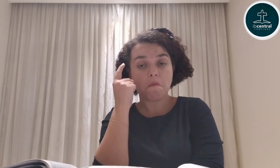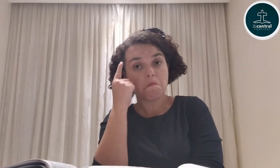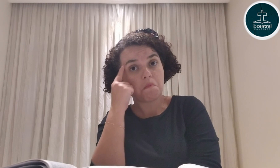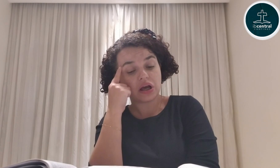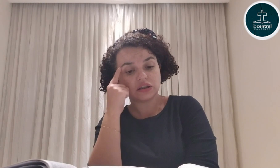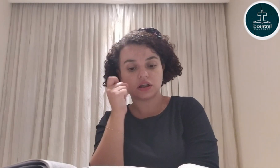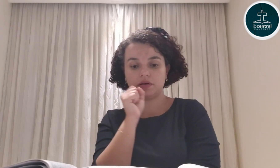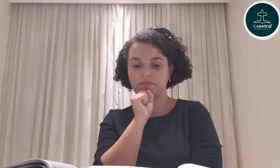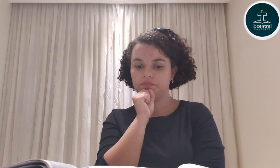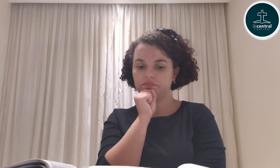Deus não me ama.